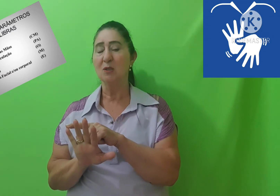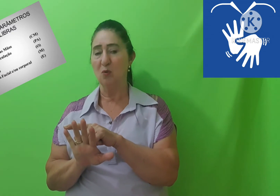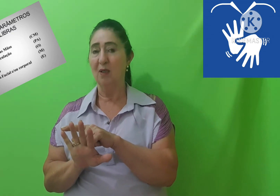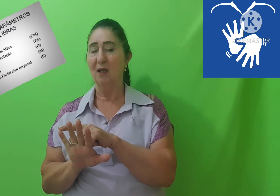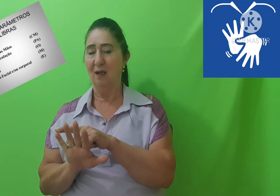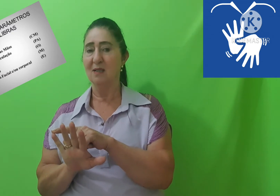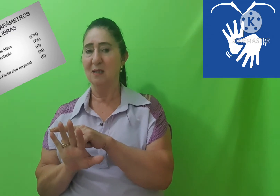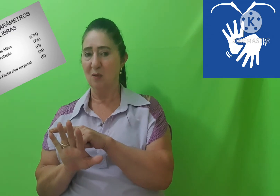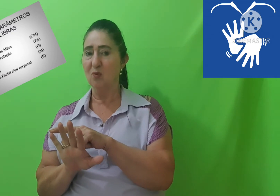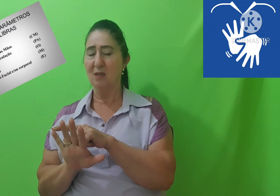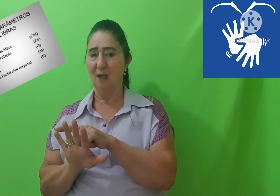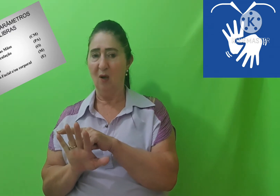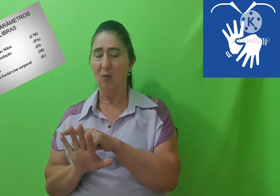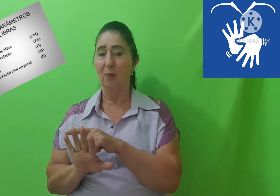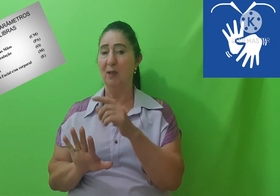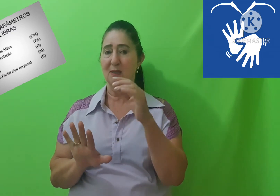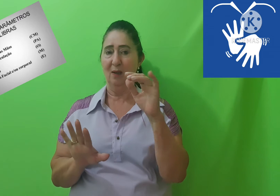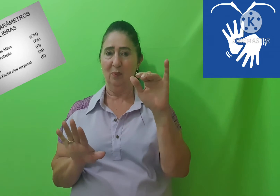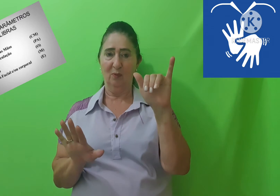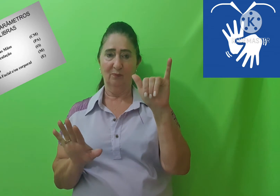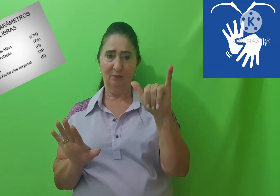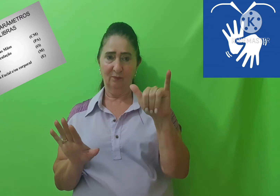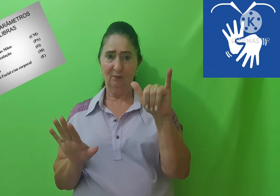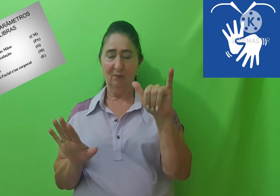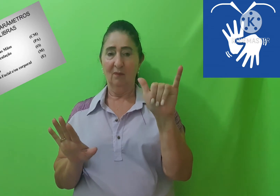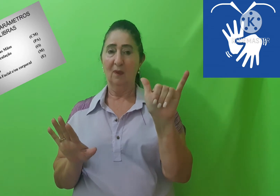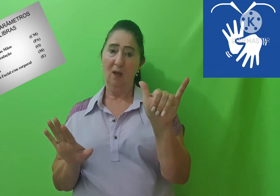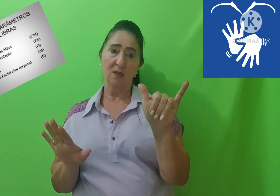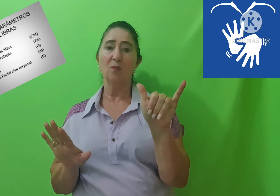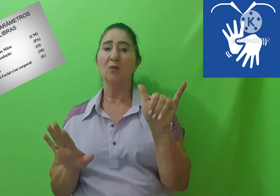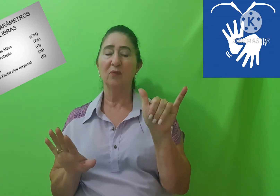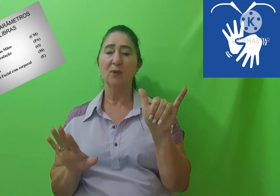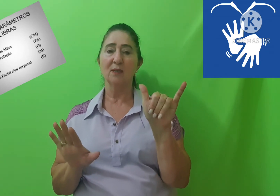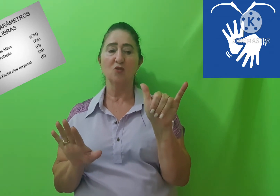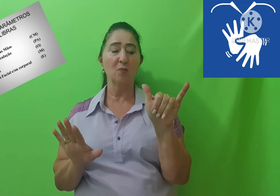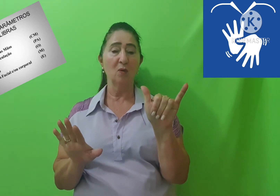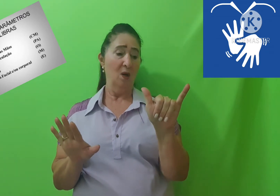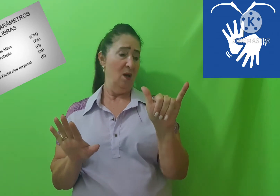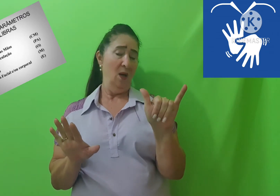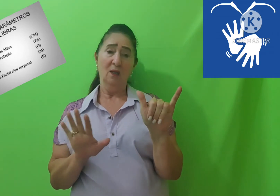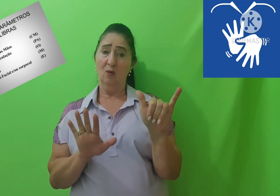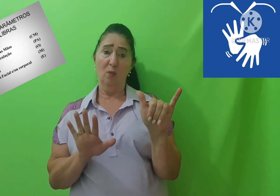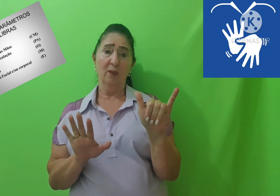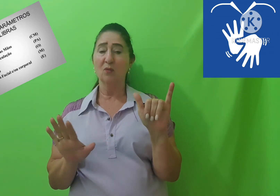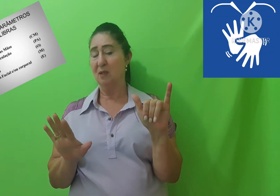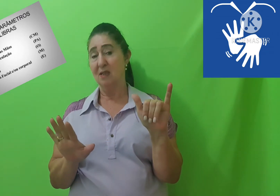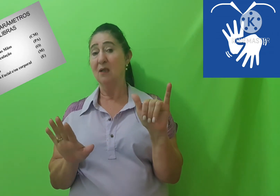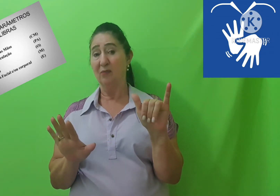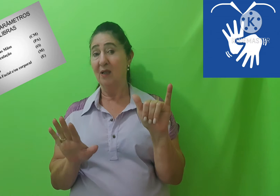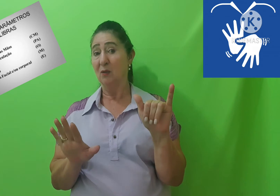assume na realização do sinal. Por exemplo, essa é uma configuração de mão que no momento não está significando